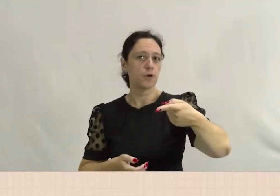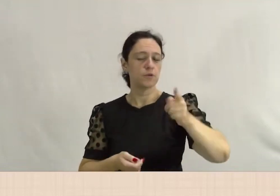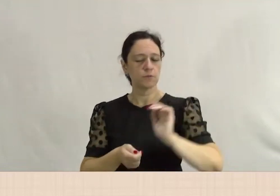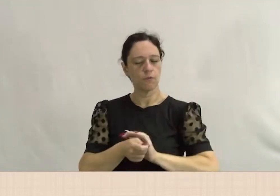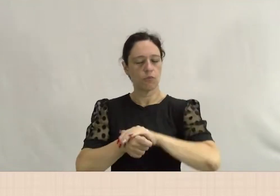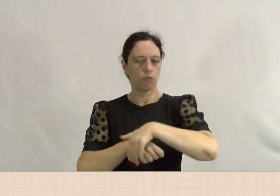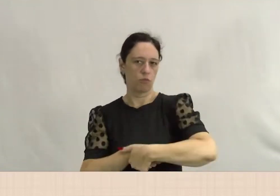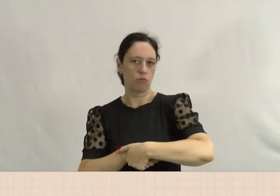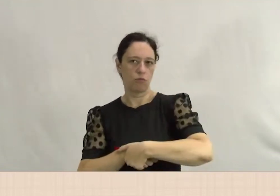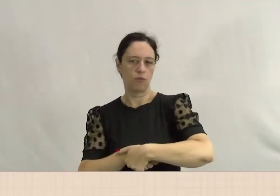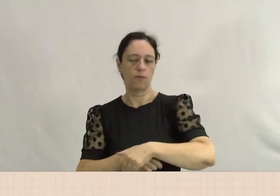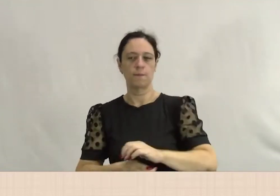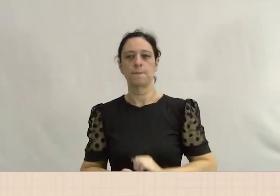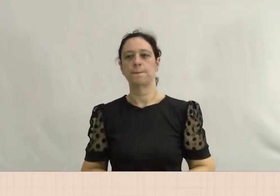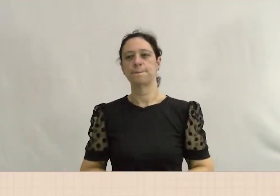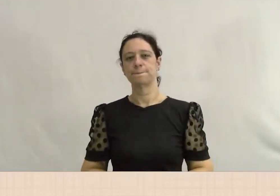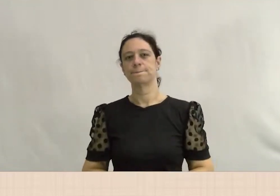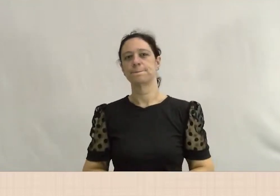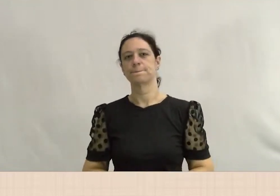noite.